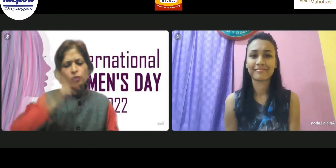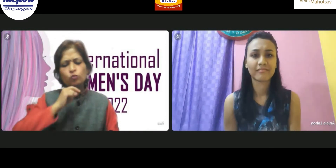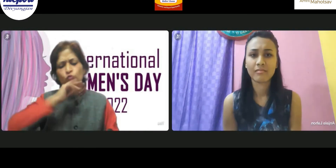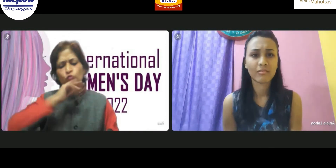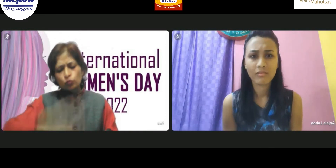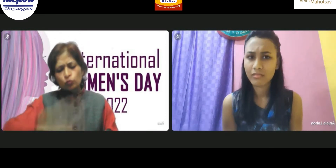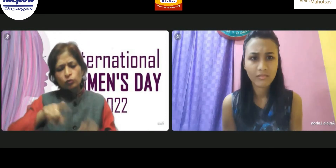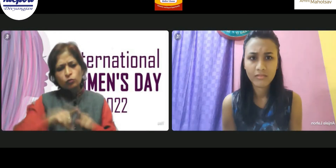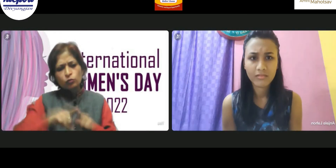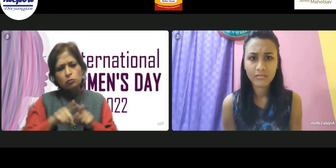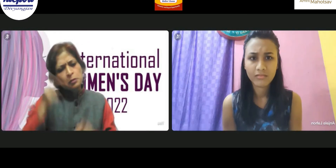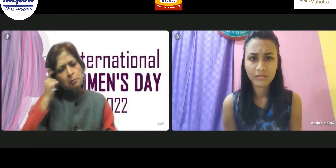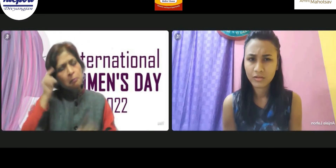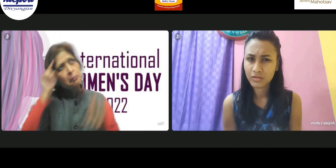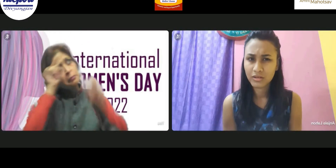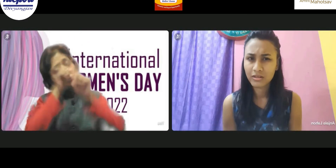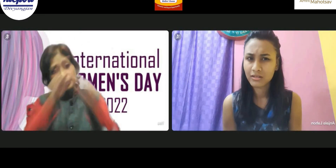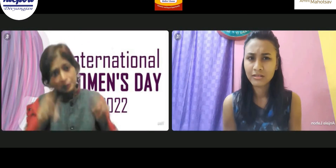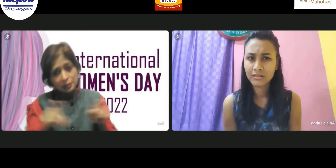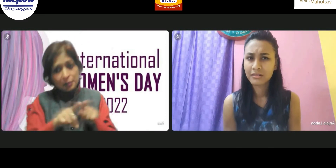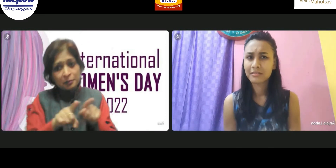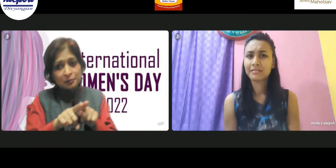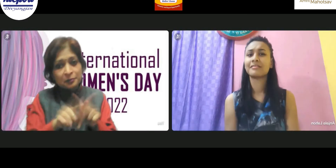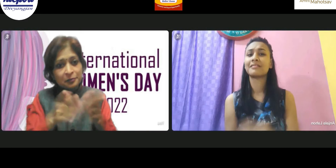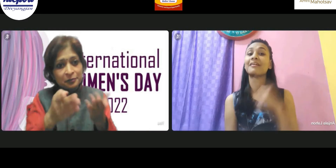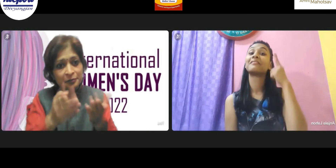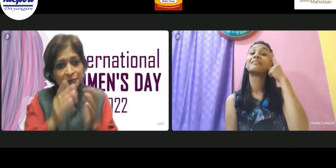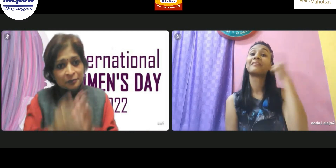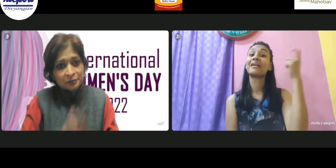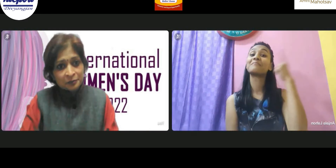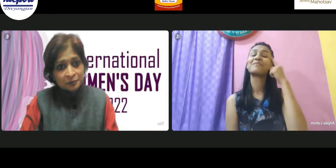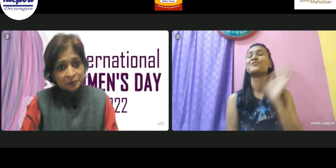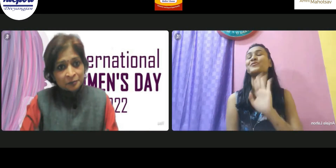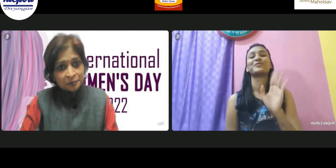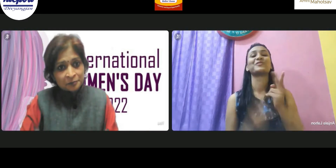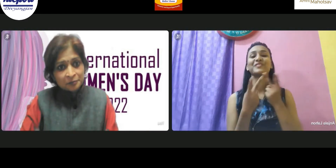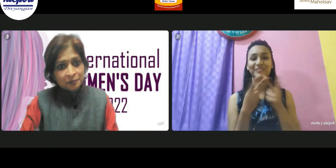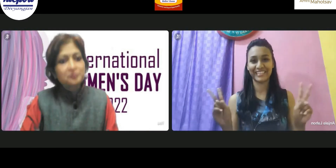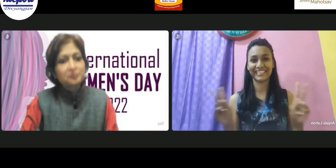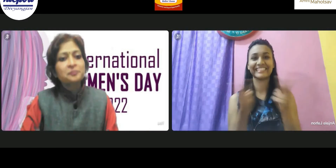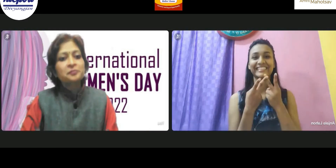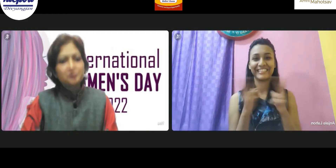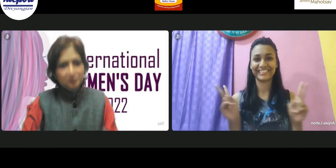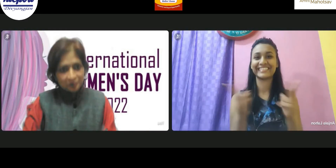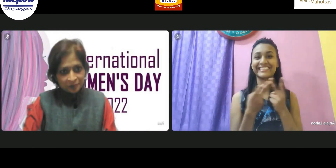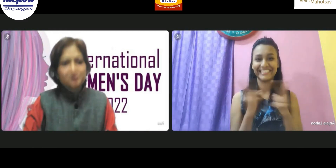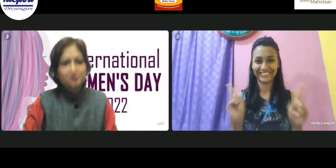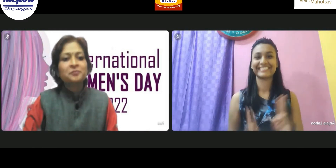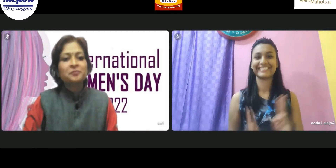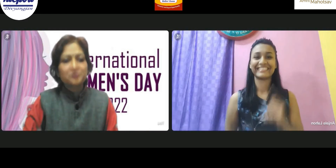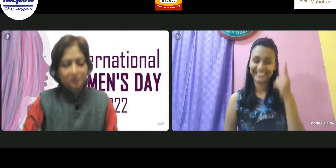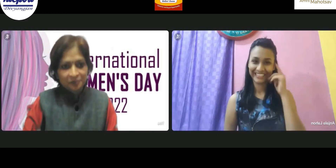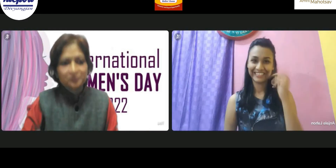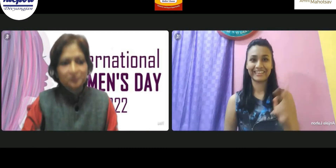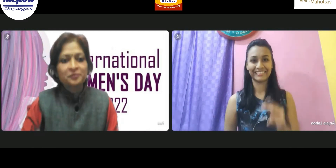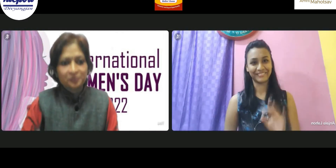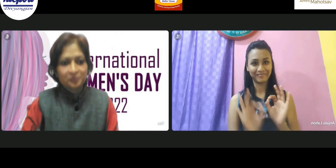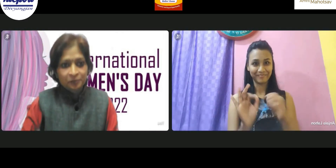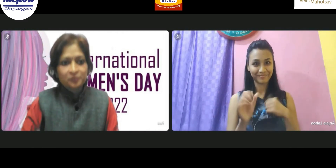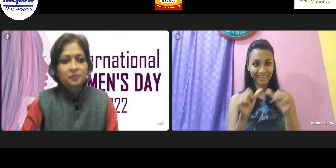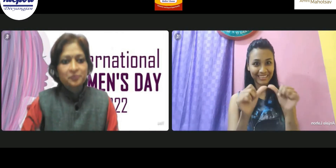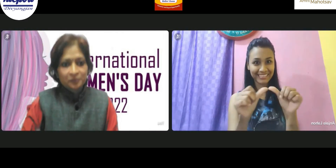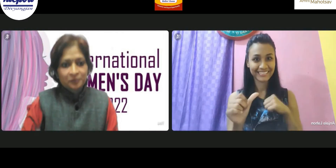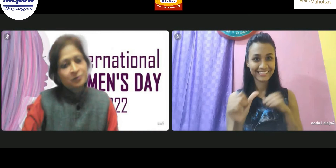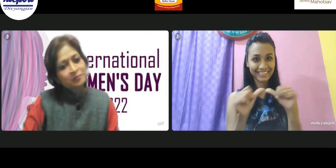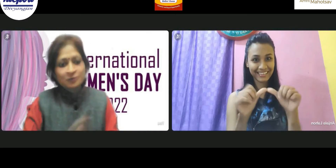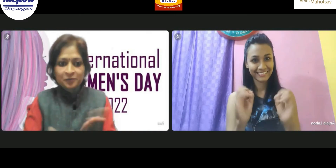यही था कि आपको ब्यूटी पेजेंट में पार्टिसिपेट करना है? नहीं नहीं, मैं बचपन से ऐसा नहीं सोचती थी। मैं